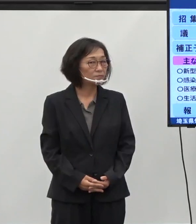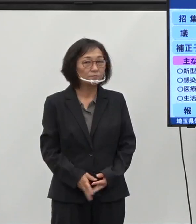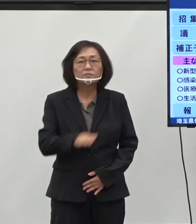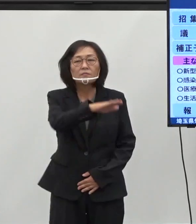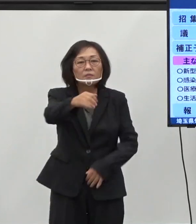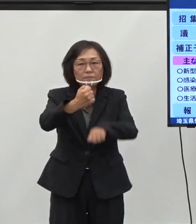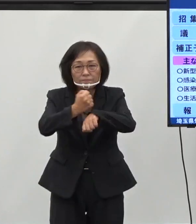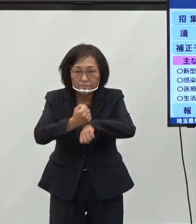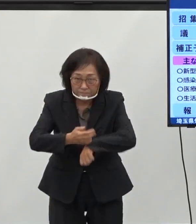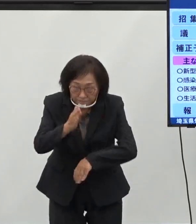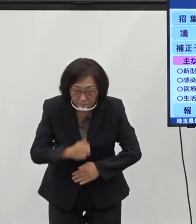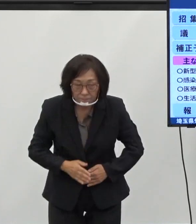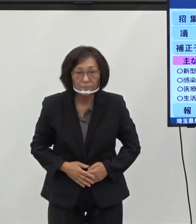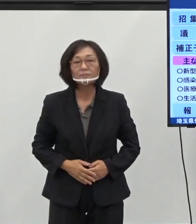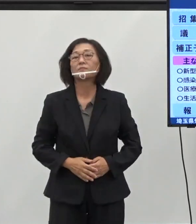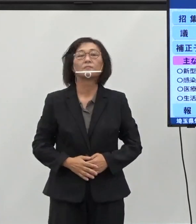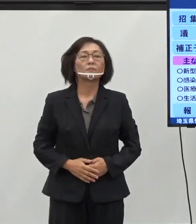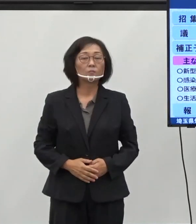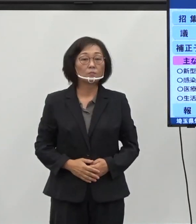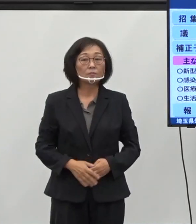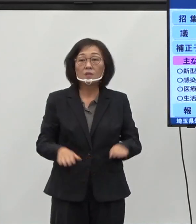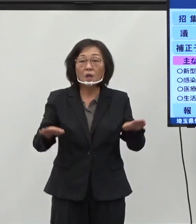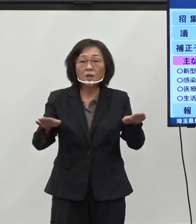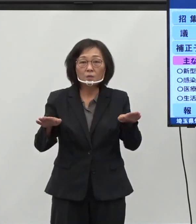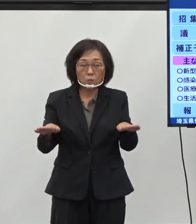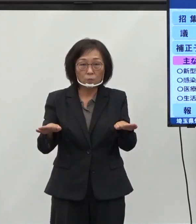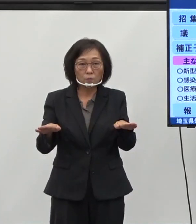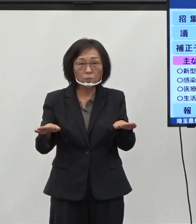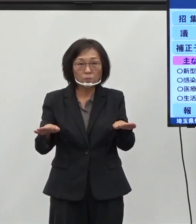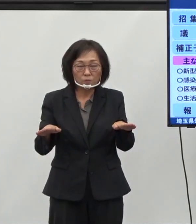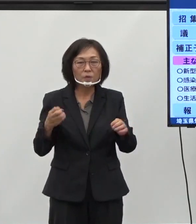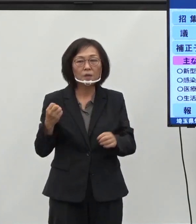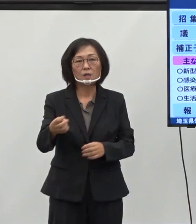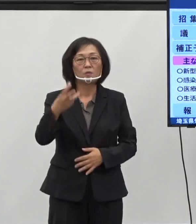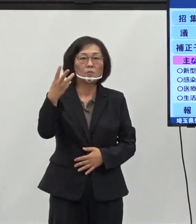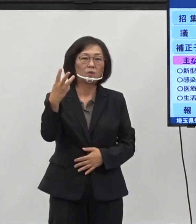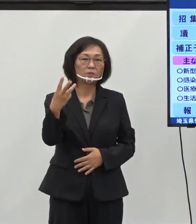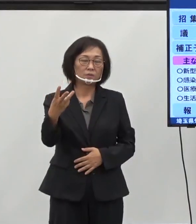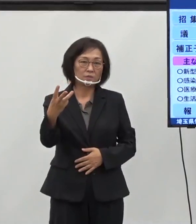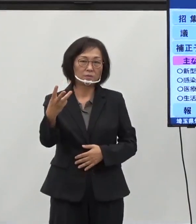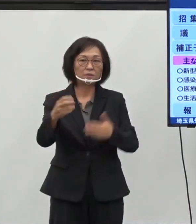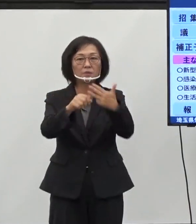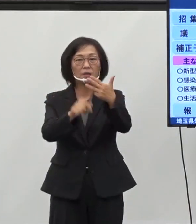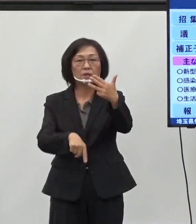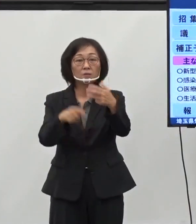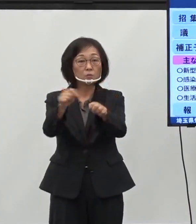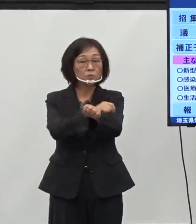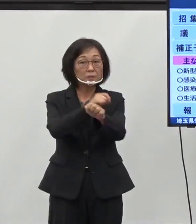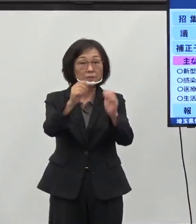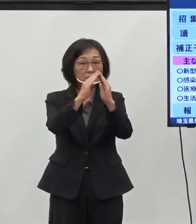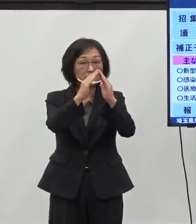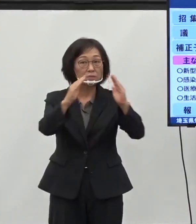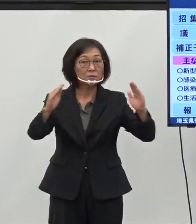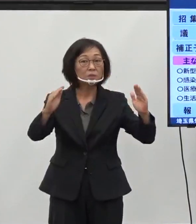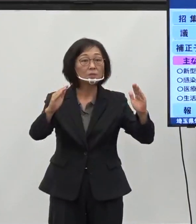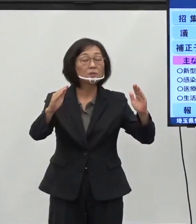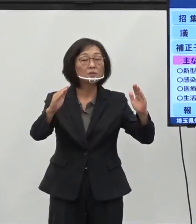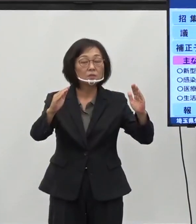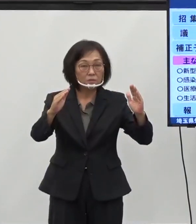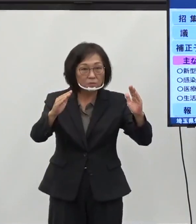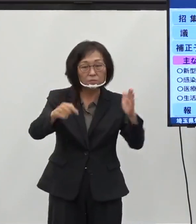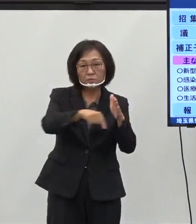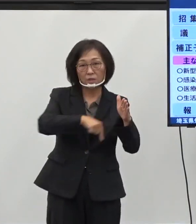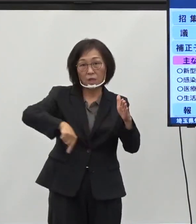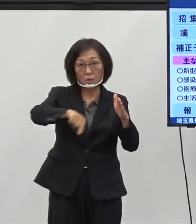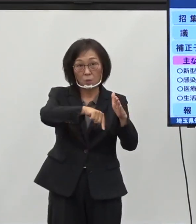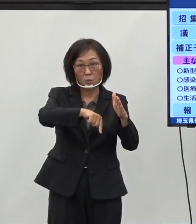皆さんお疲れ様でございます。本日は令和3年8月臨時会の府議予定議案につきまし